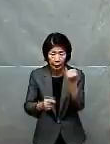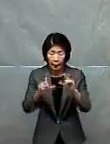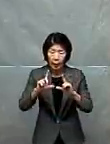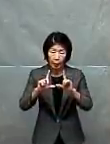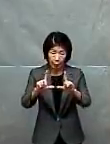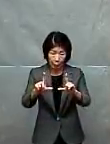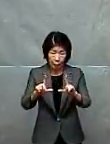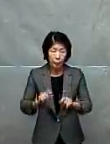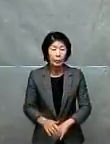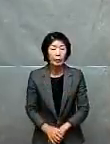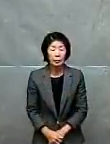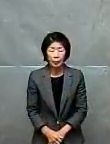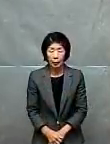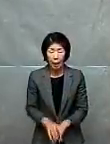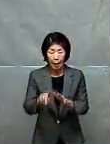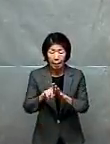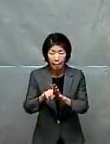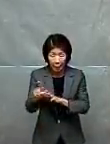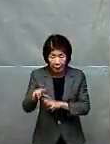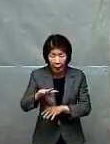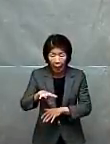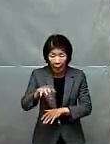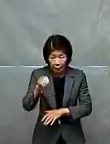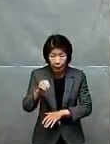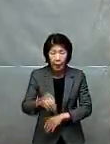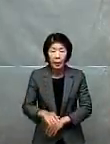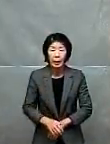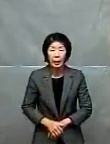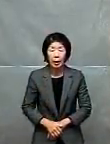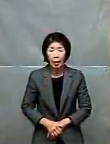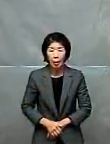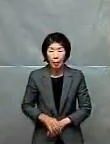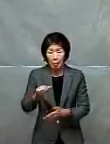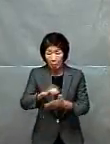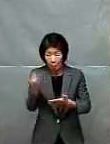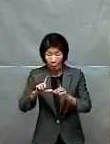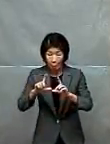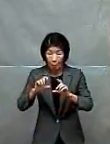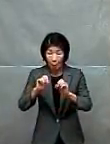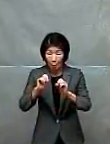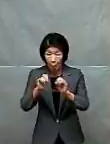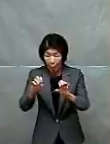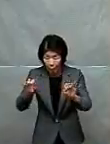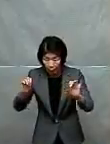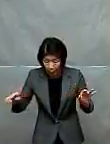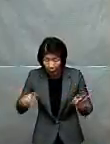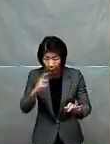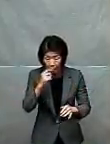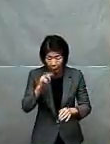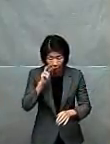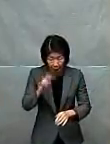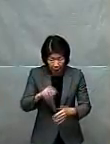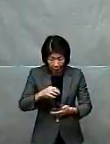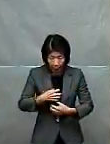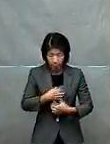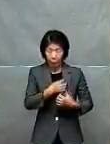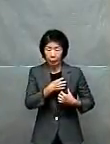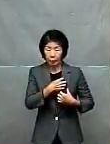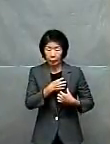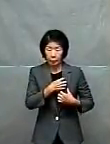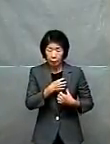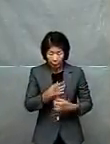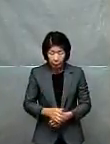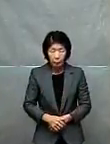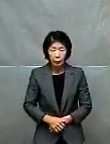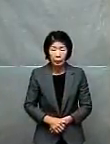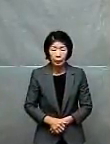い、まず本当に最初の報道があったときに大変ショックを受けたわけでありますけれども、